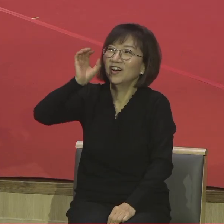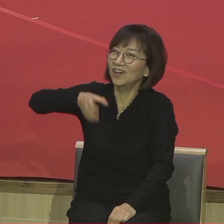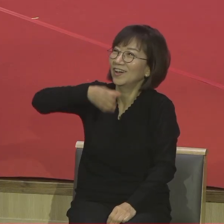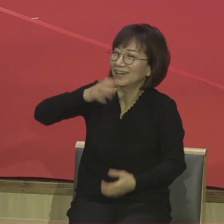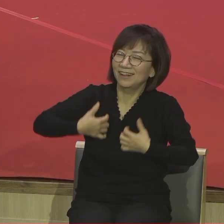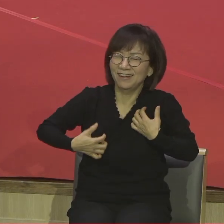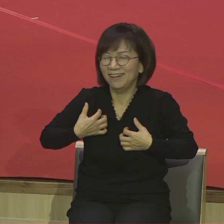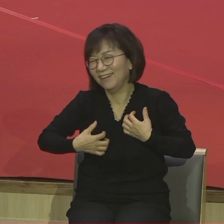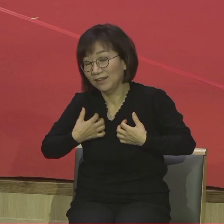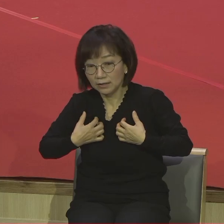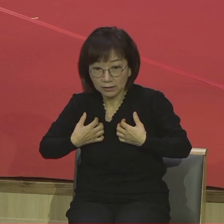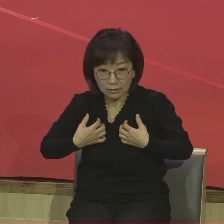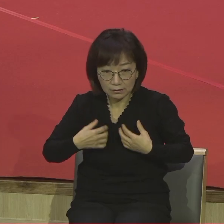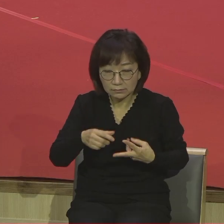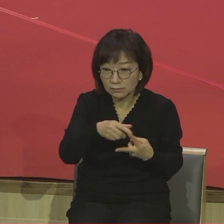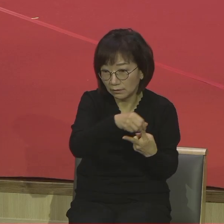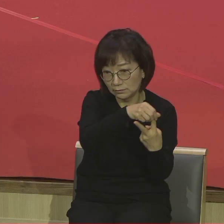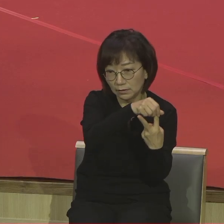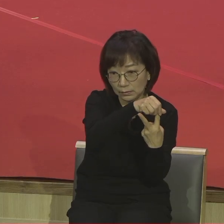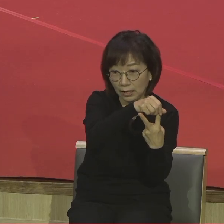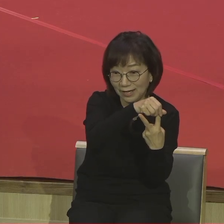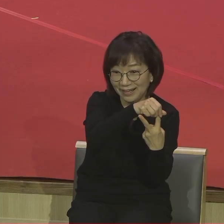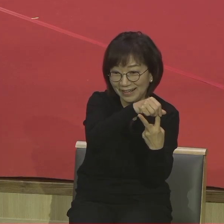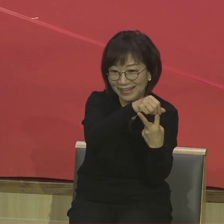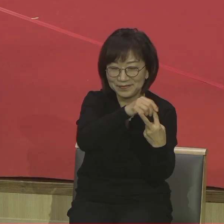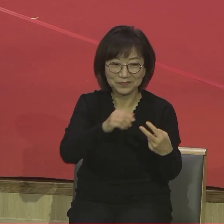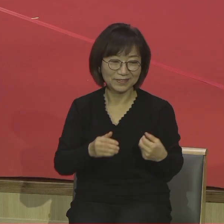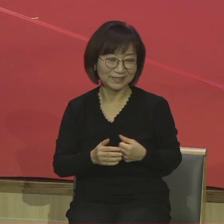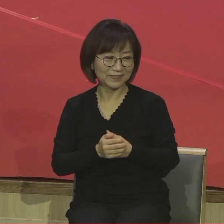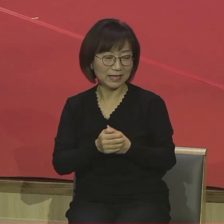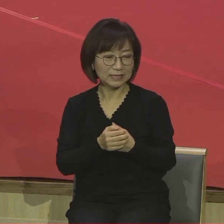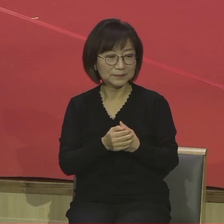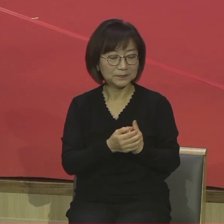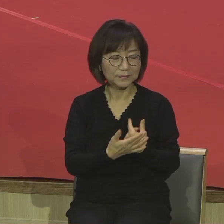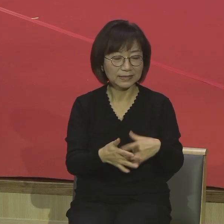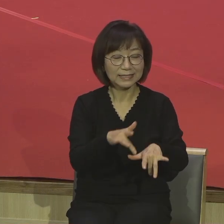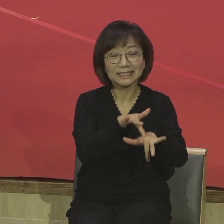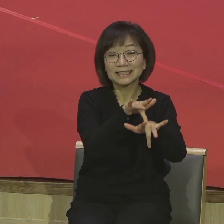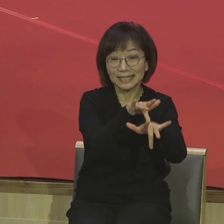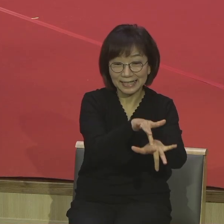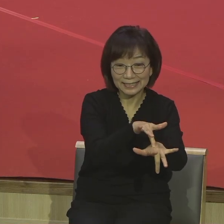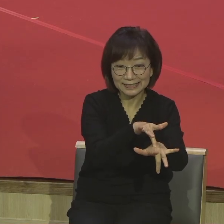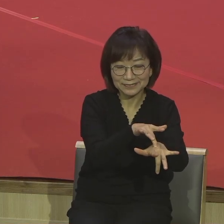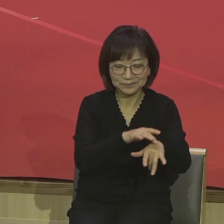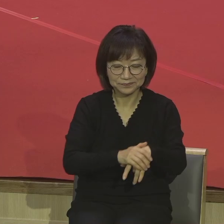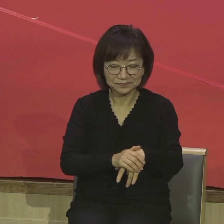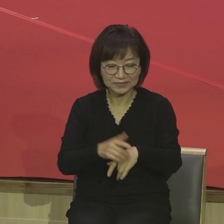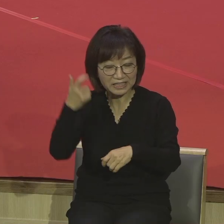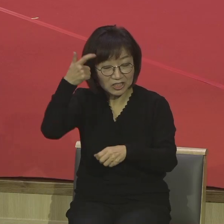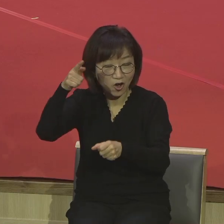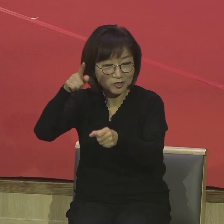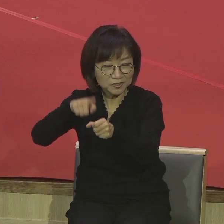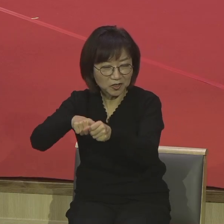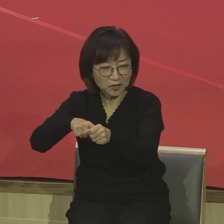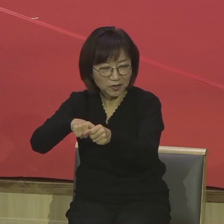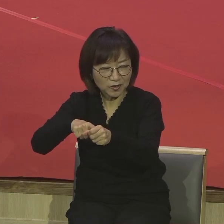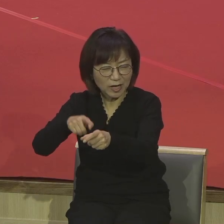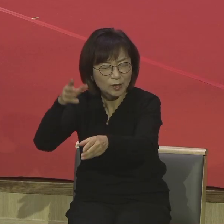마시지요. 그래서 사단은 성탄의 영적 의미를